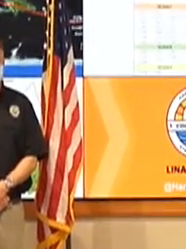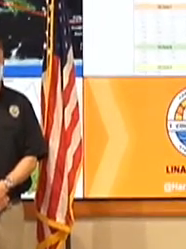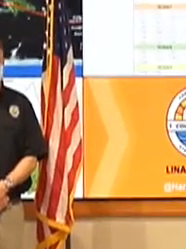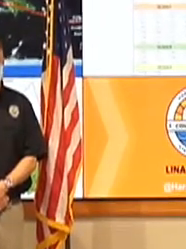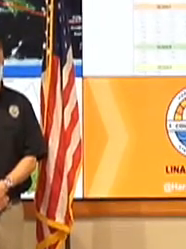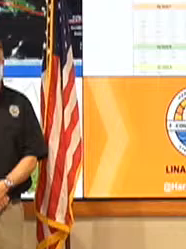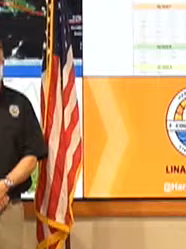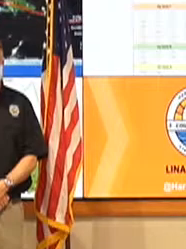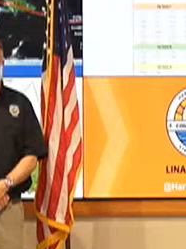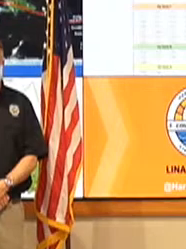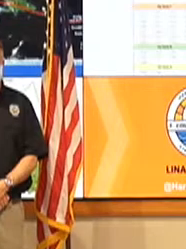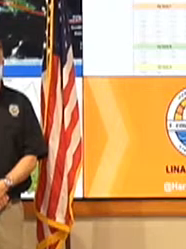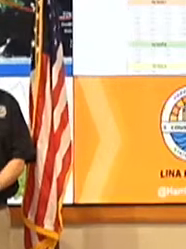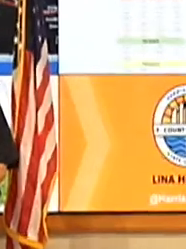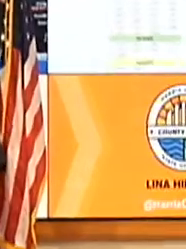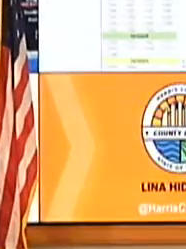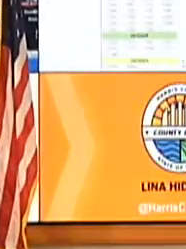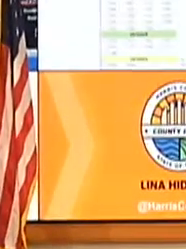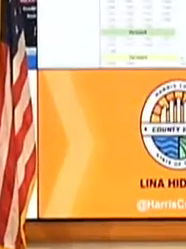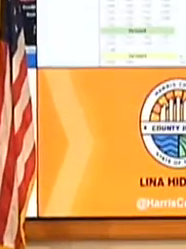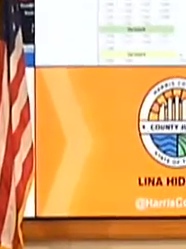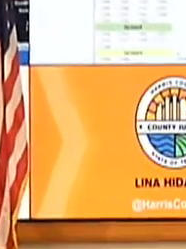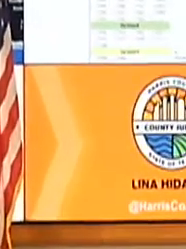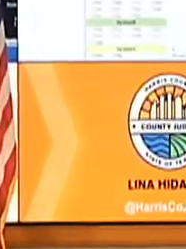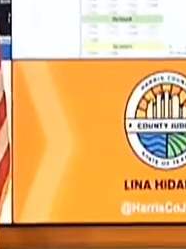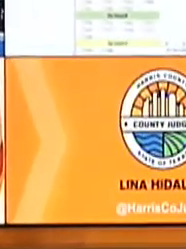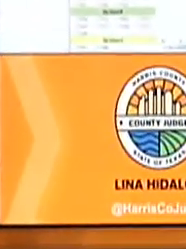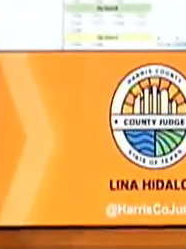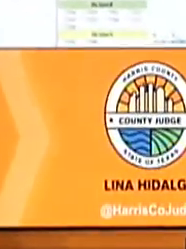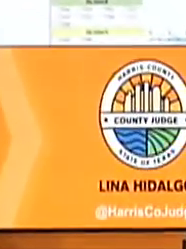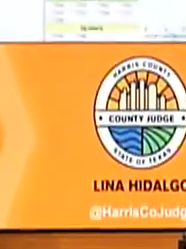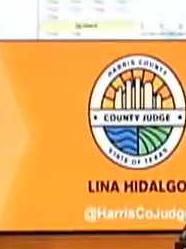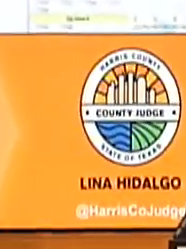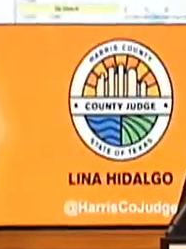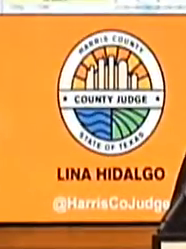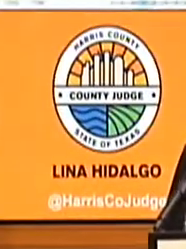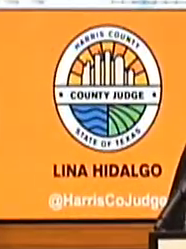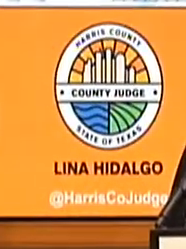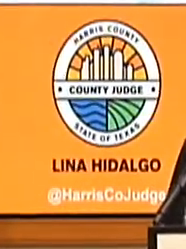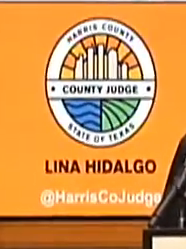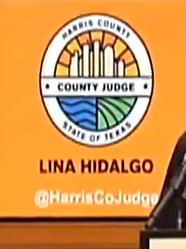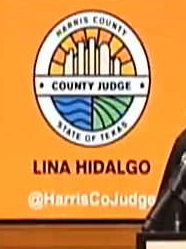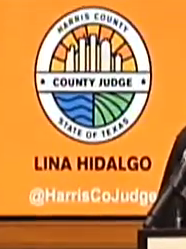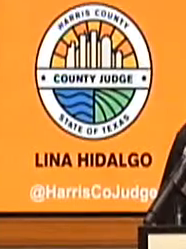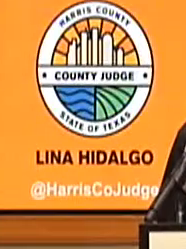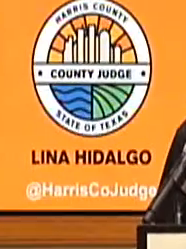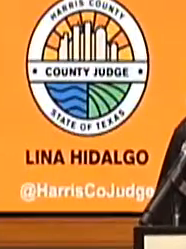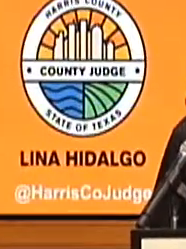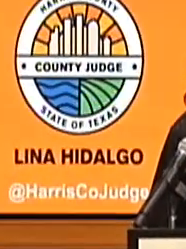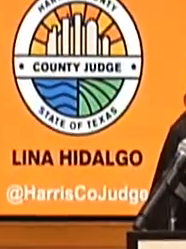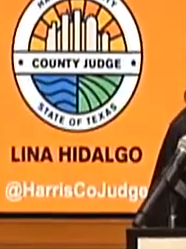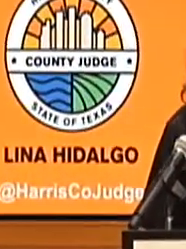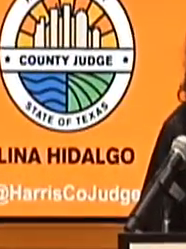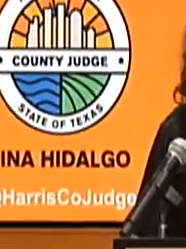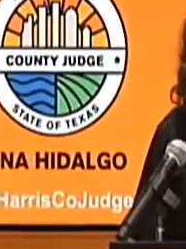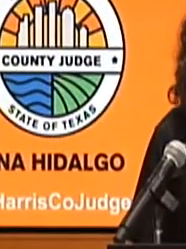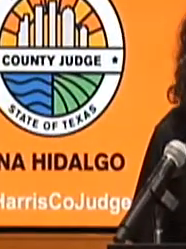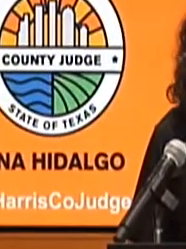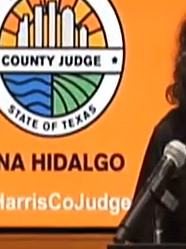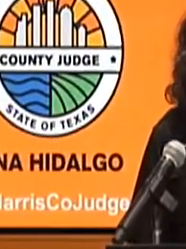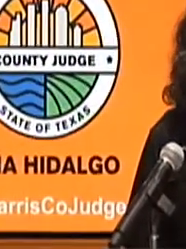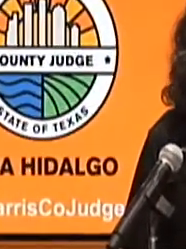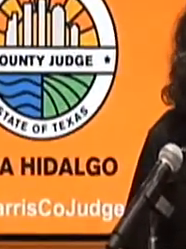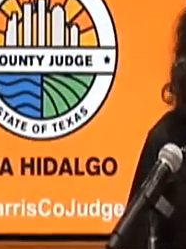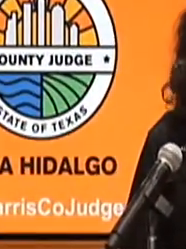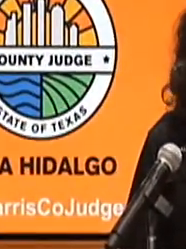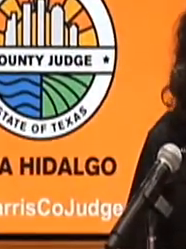de huracán desde la parte oeste de Galveston, todo el área incluyendo la costa del condado Harris.